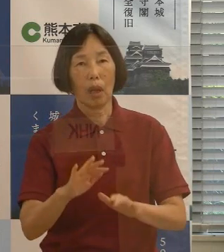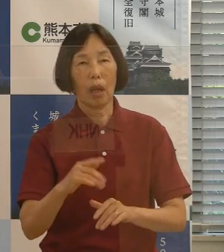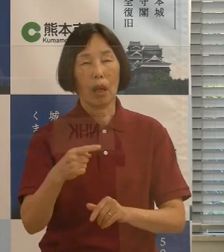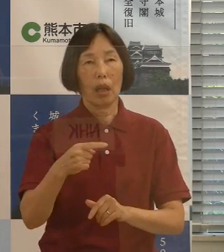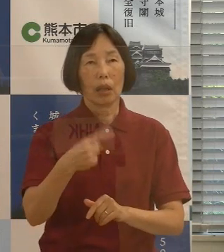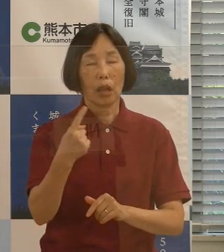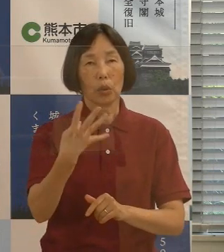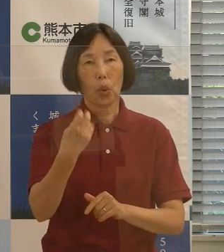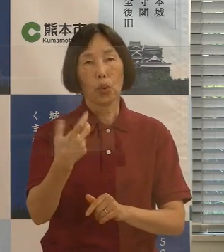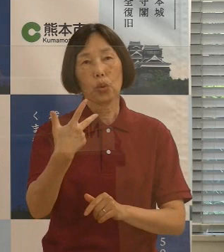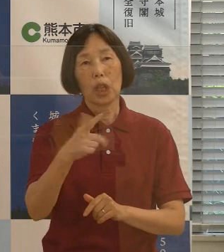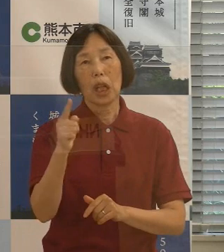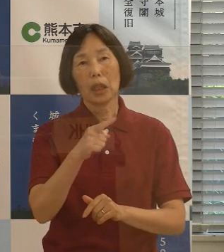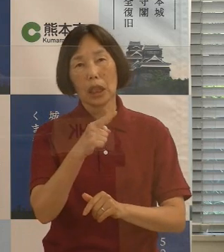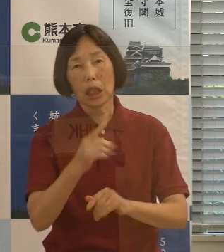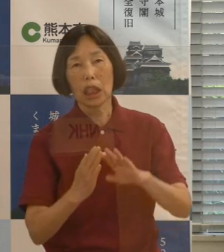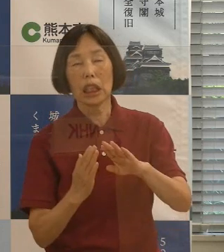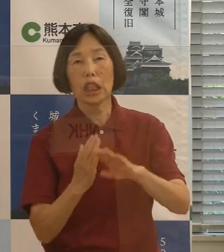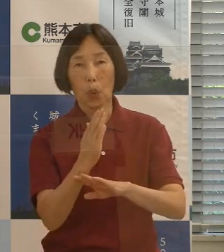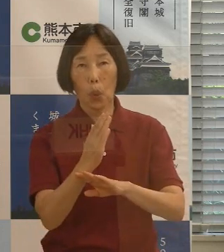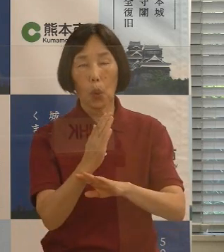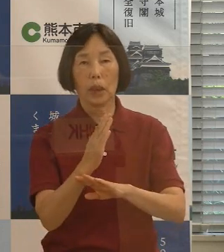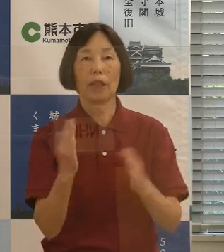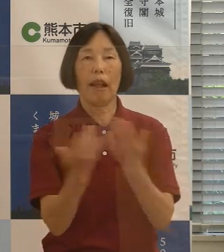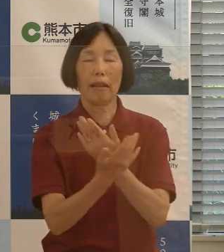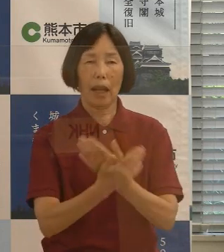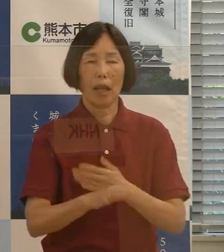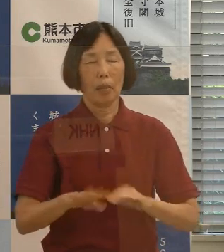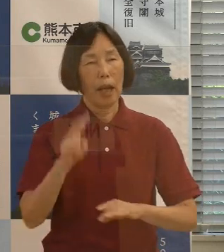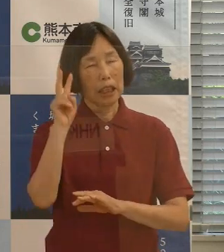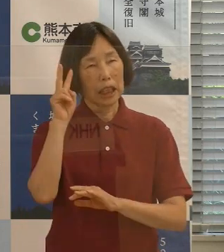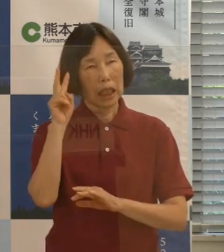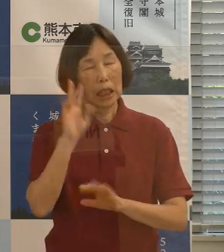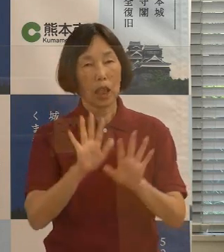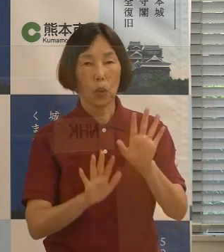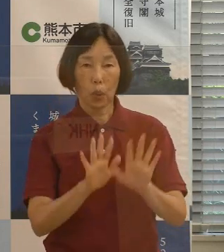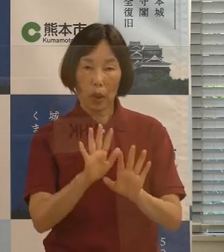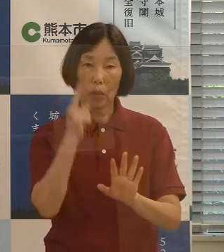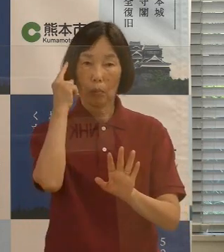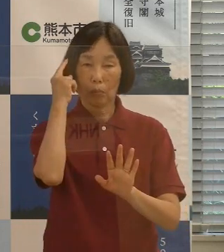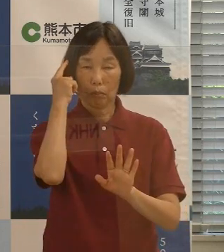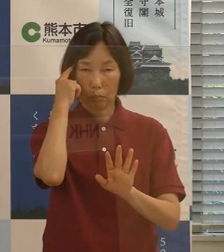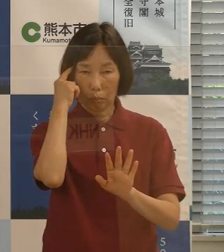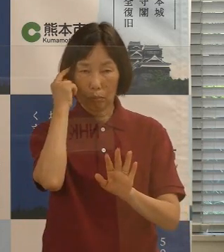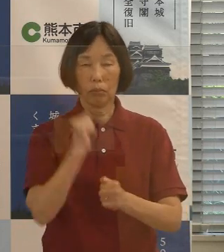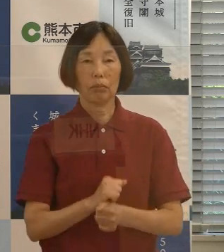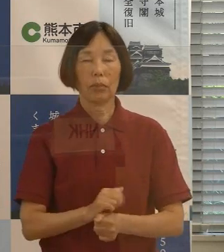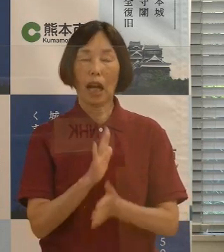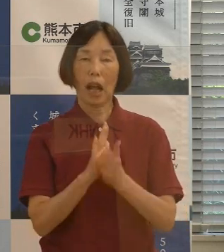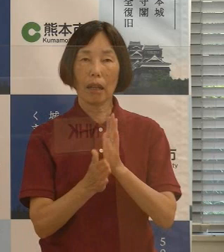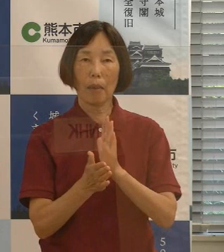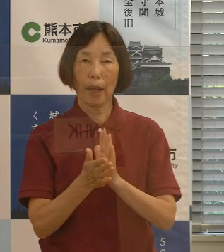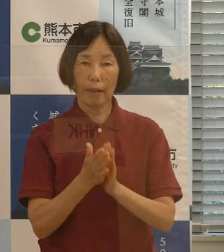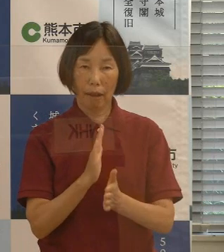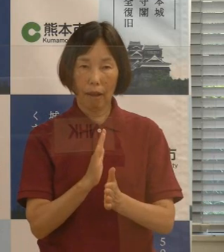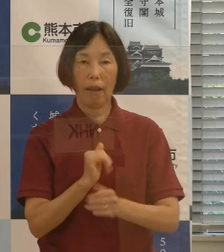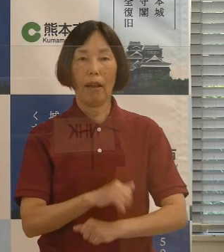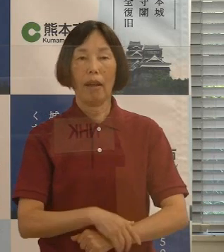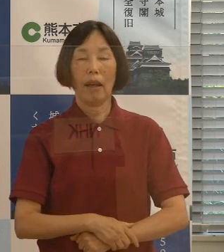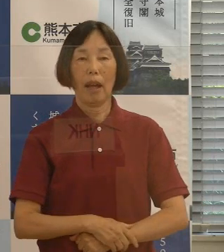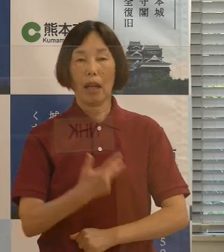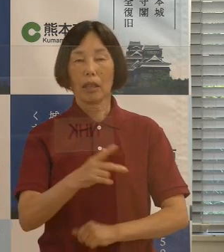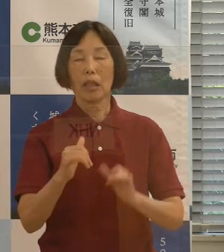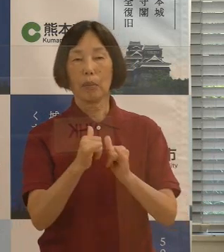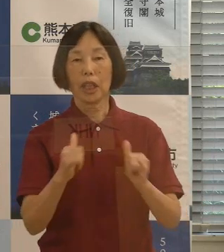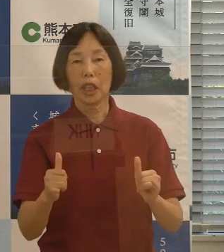ですが、今日はそれを上回っていて本当に危機的な状況だと思うのですが、先ほど改めてその市